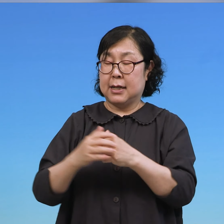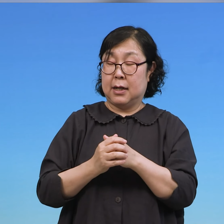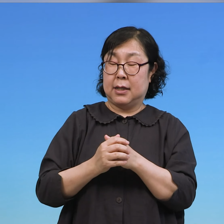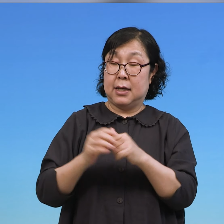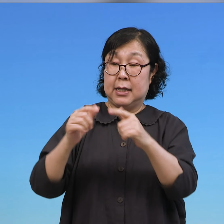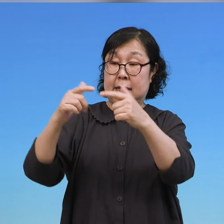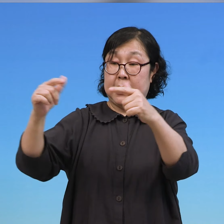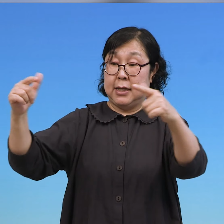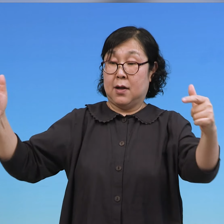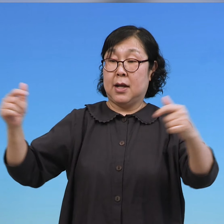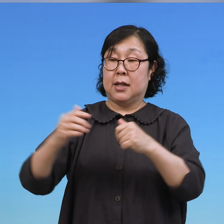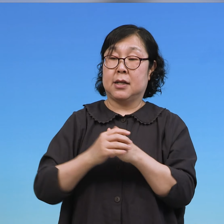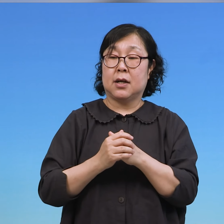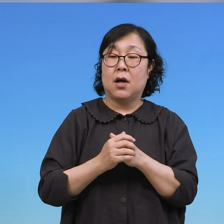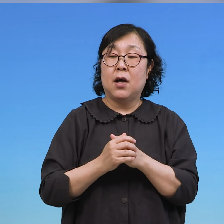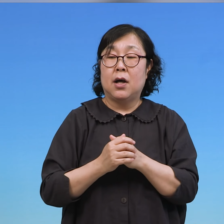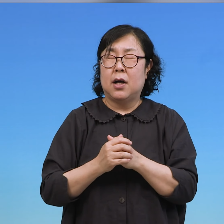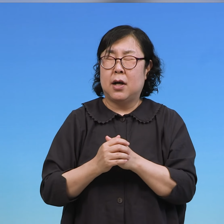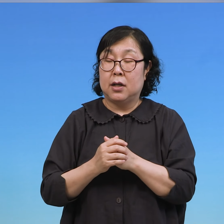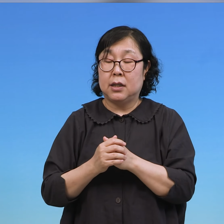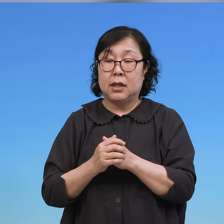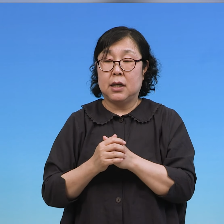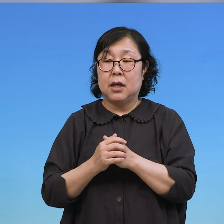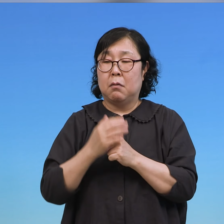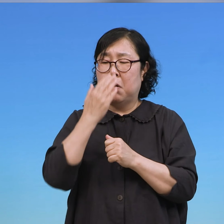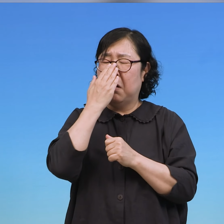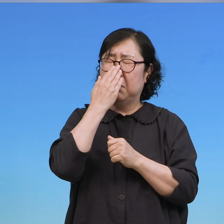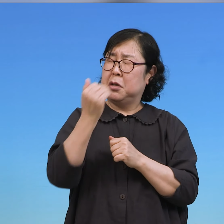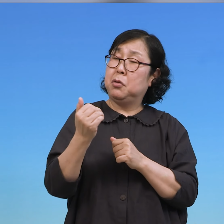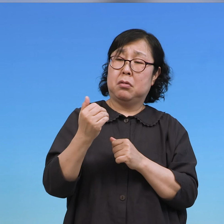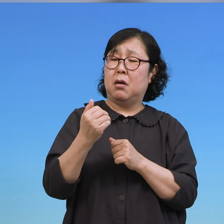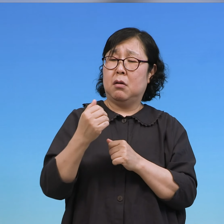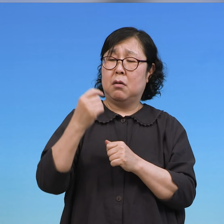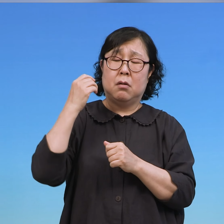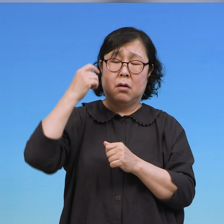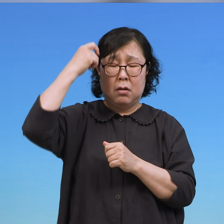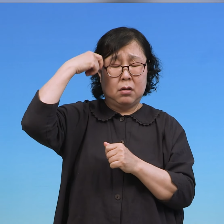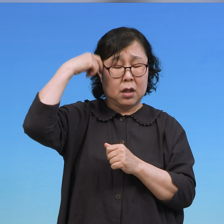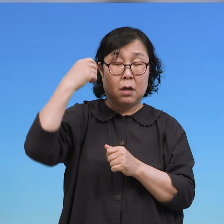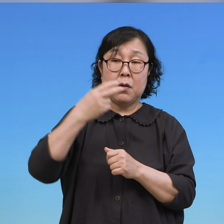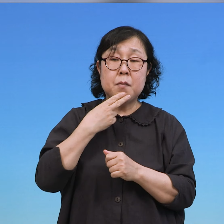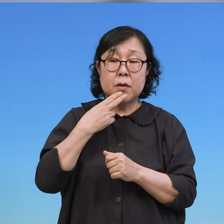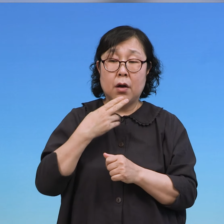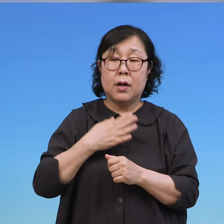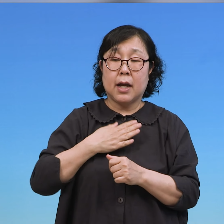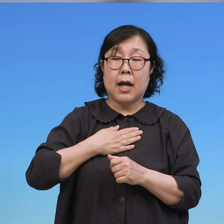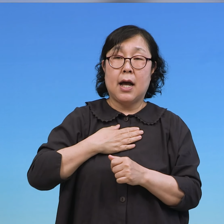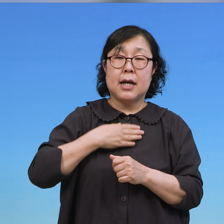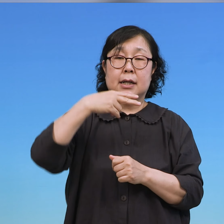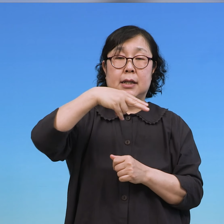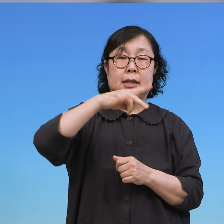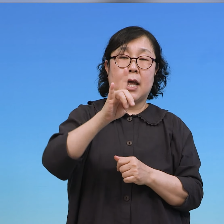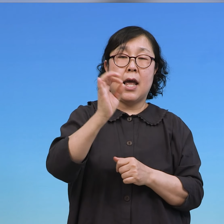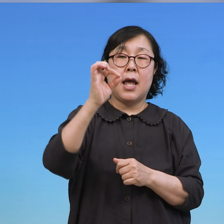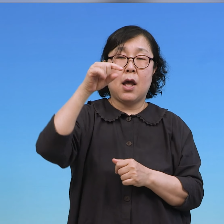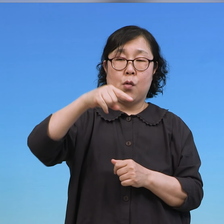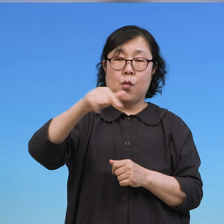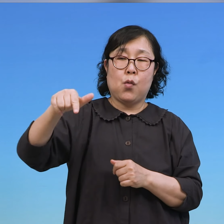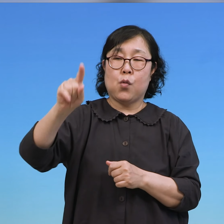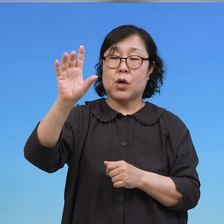있는데 새우깡론이 있습니다. 이거 우리 부교체 다 알아요. 새우깡론은 뭐냐 하면은, 저는